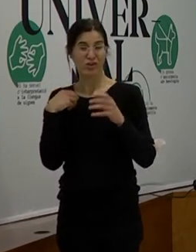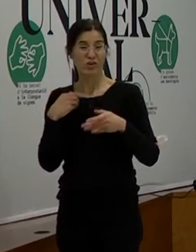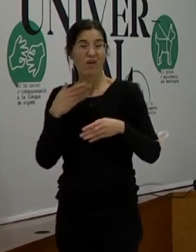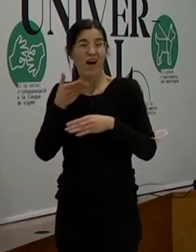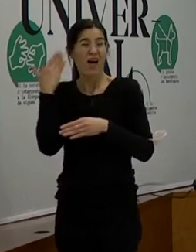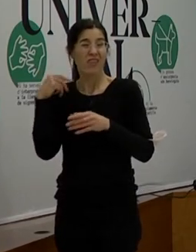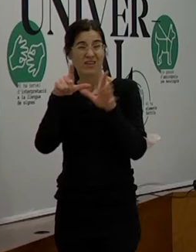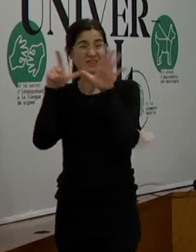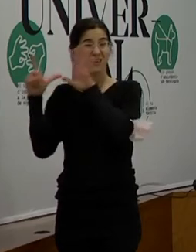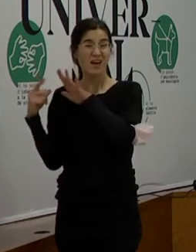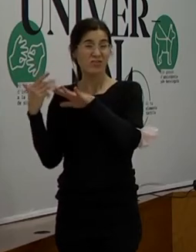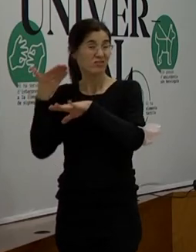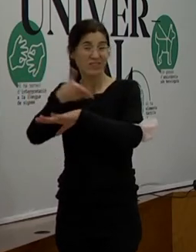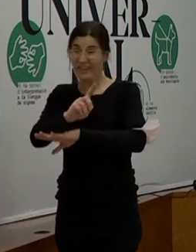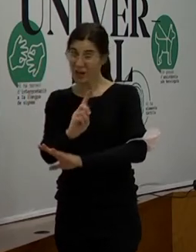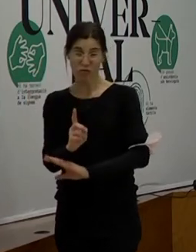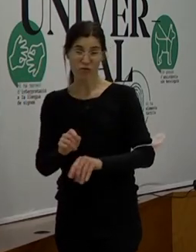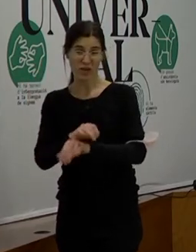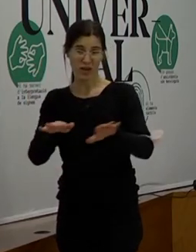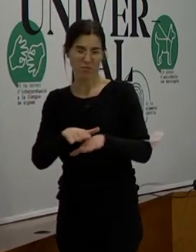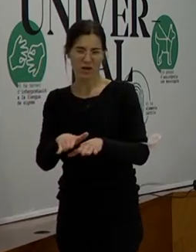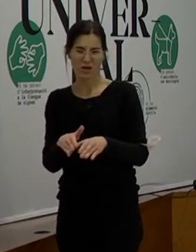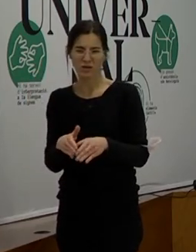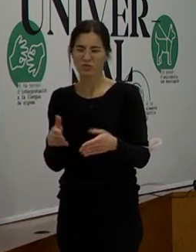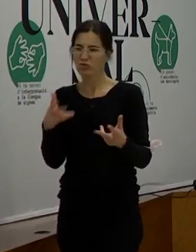playa». Com pot ser?